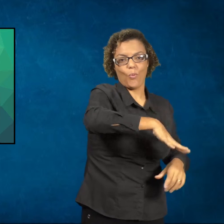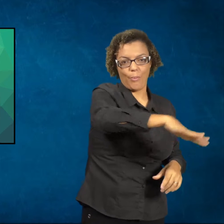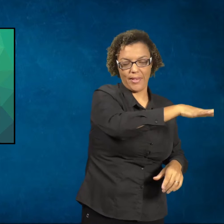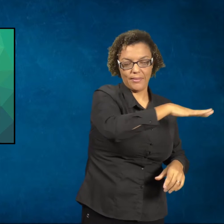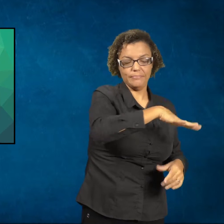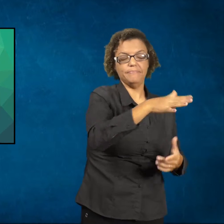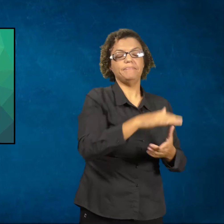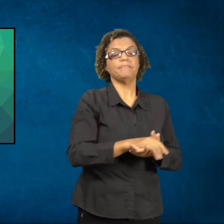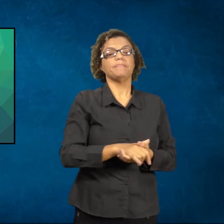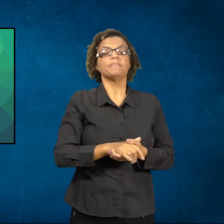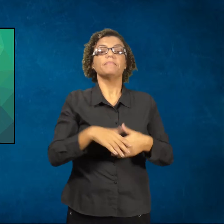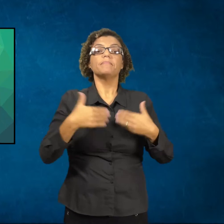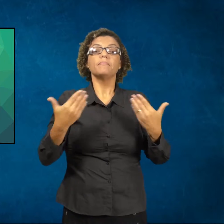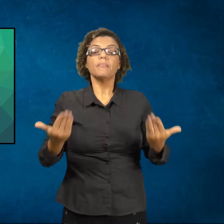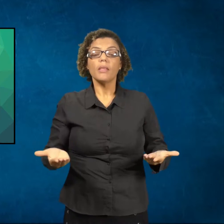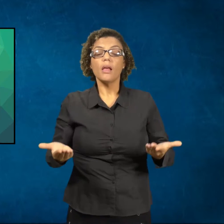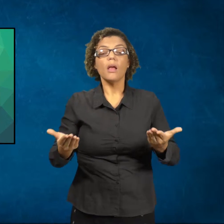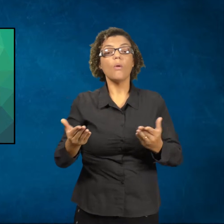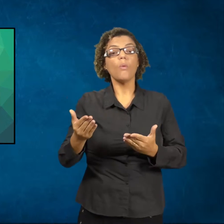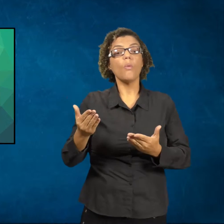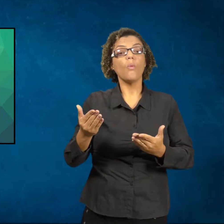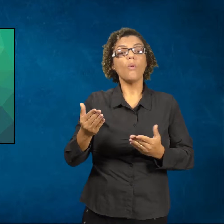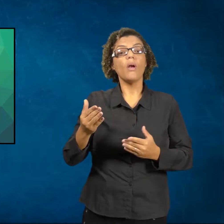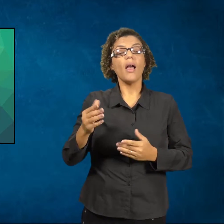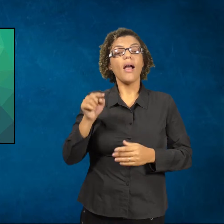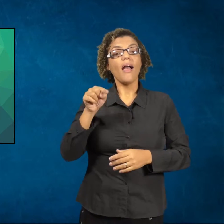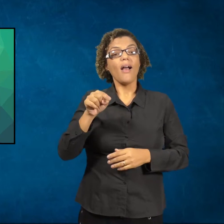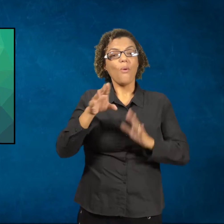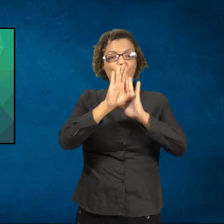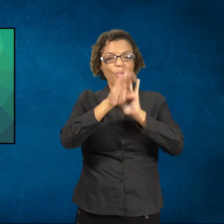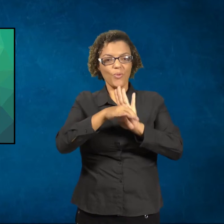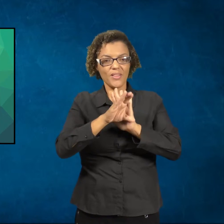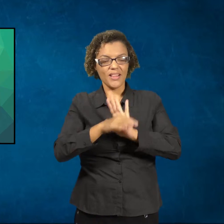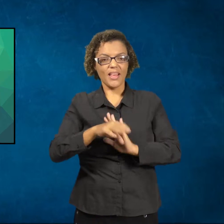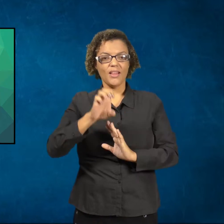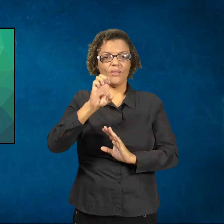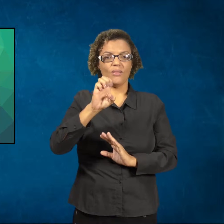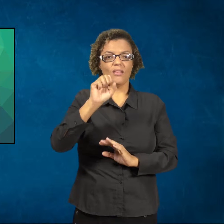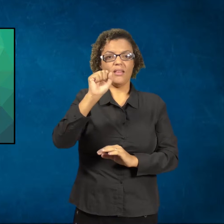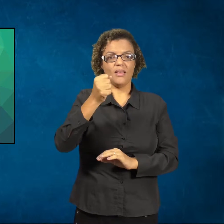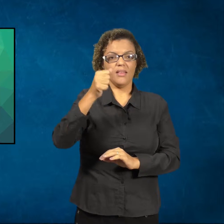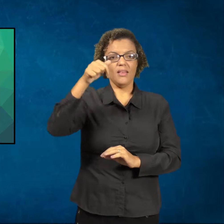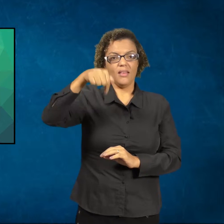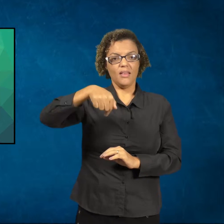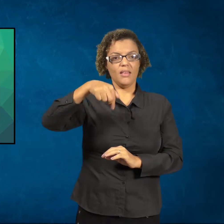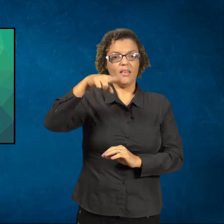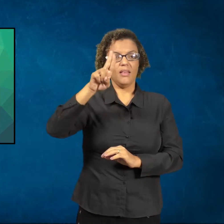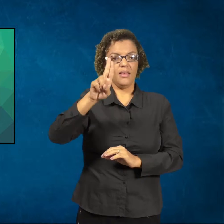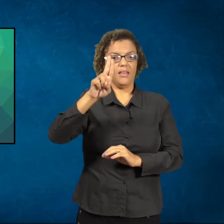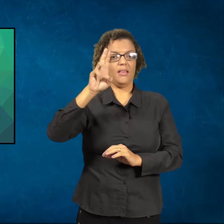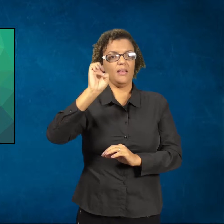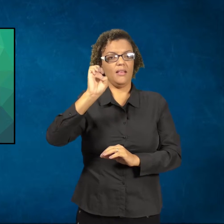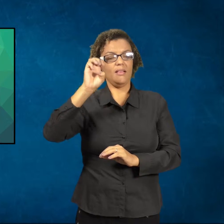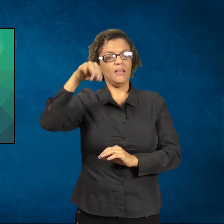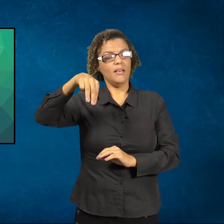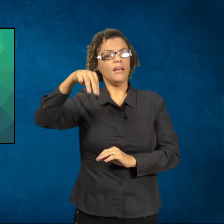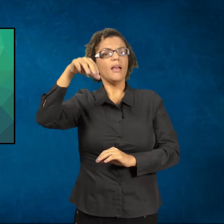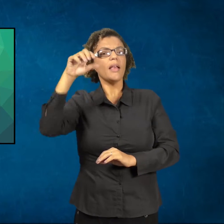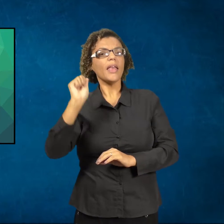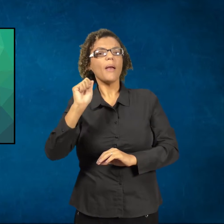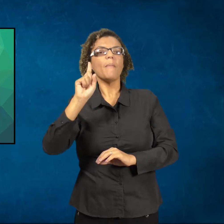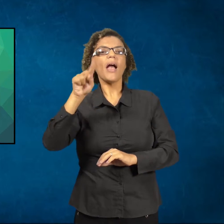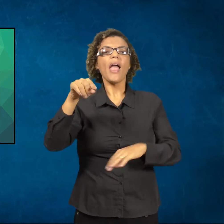E aí, assim, a ideia do esquema é como se fosse exatamente um braço operacional,